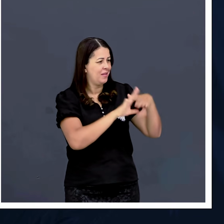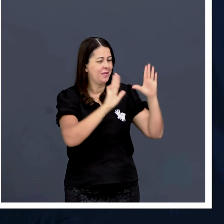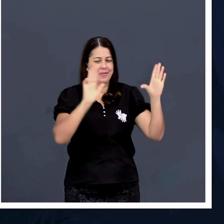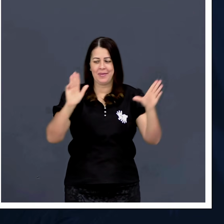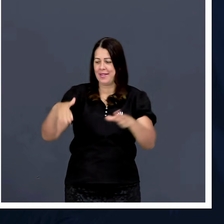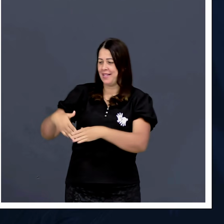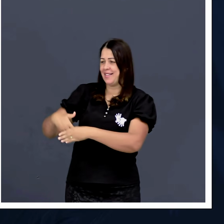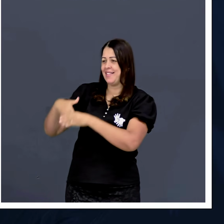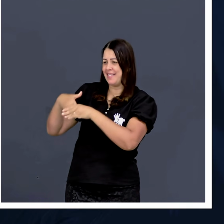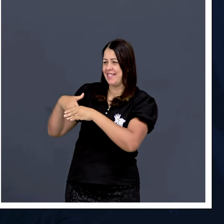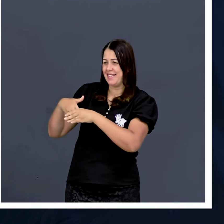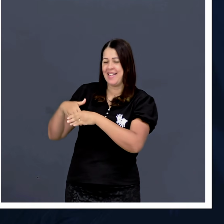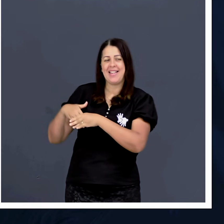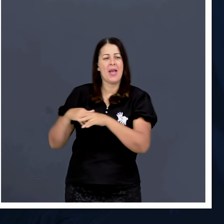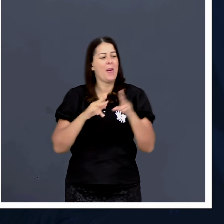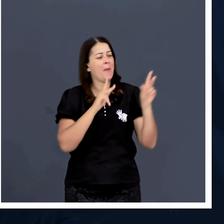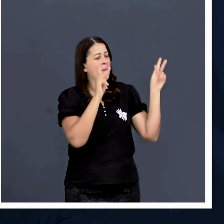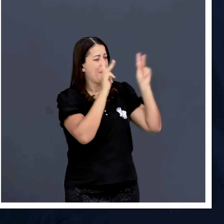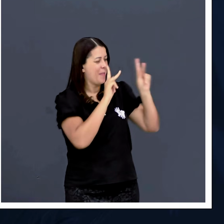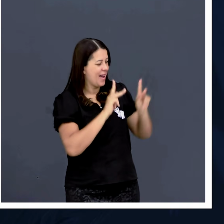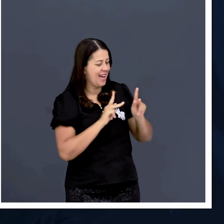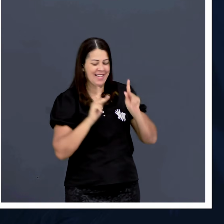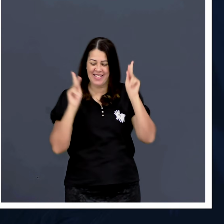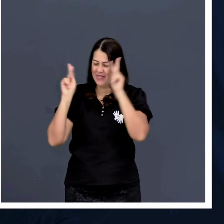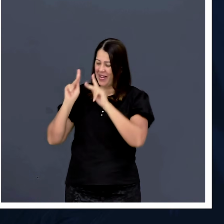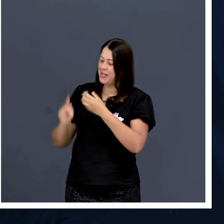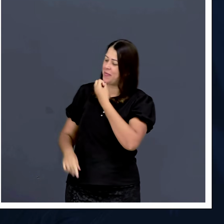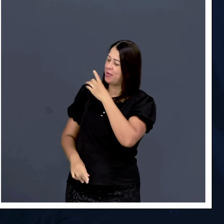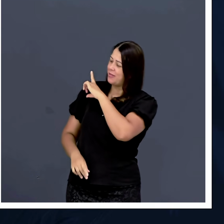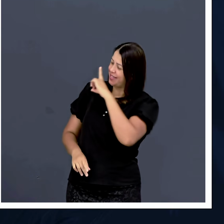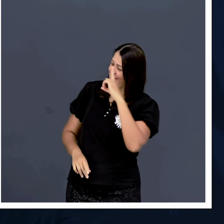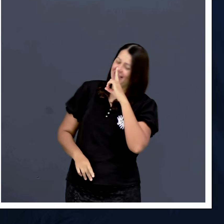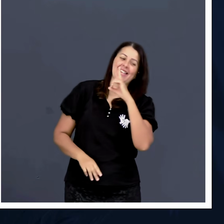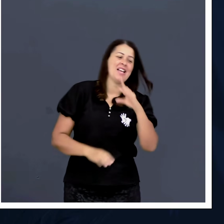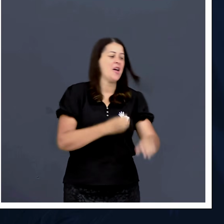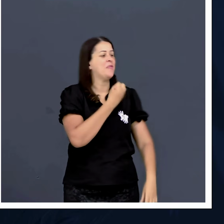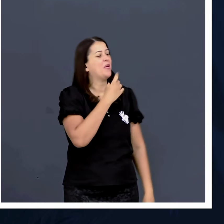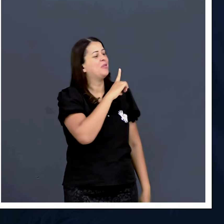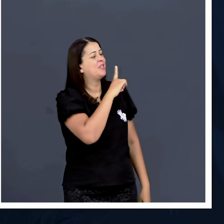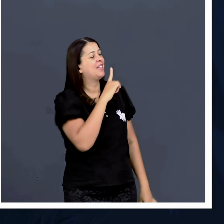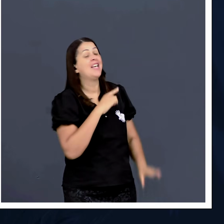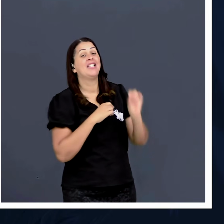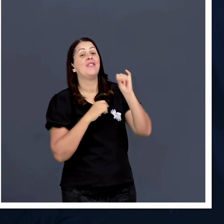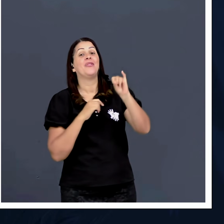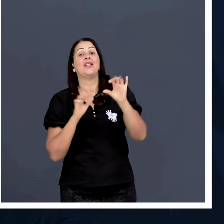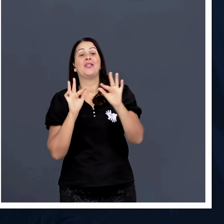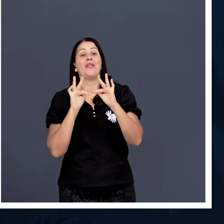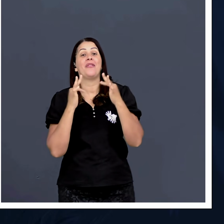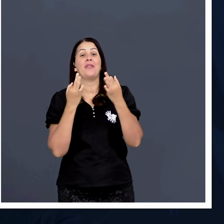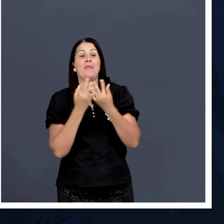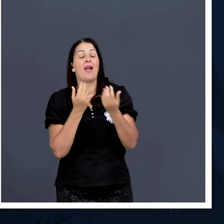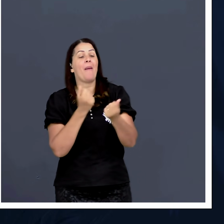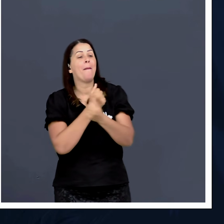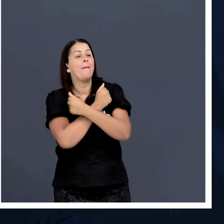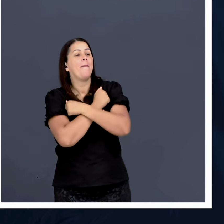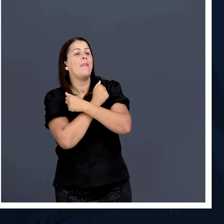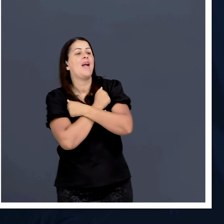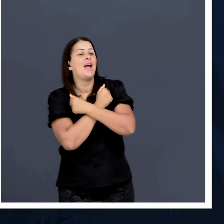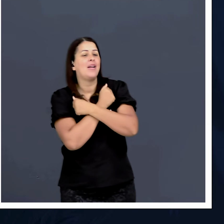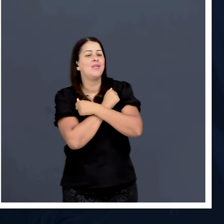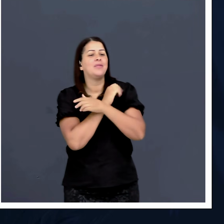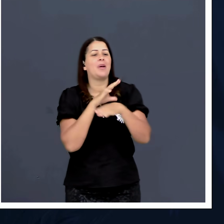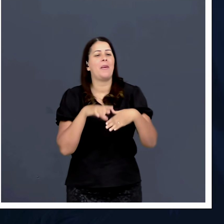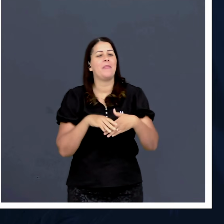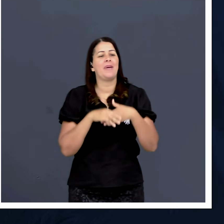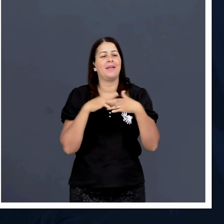seu lado. Dê paz, dê bom dia. Se for da sua família, dê um aperto de mão, um abraço.